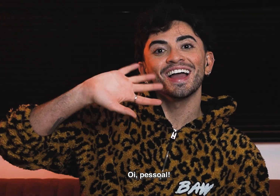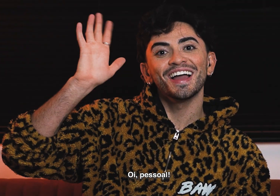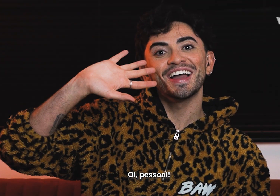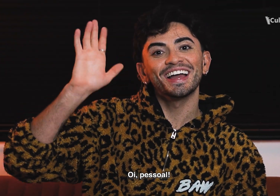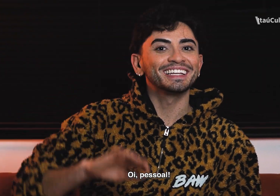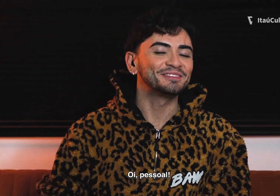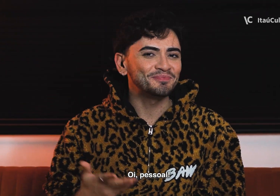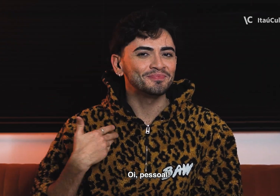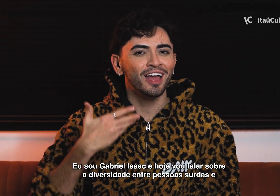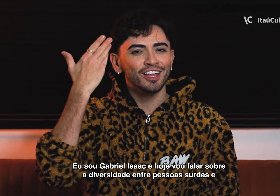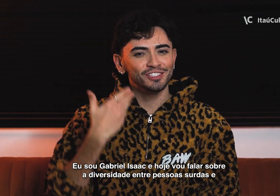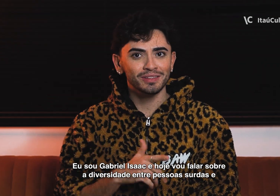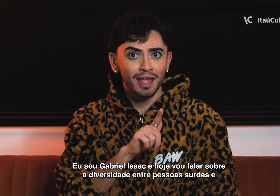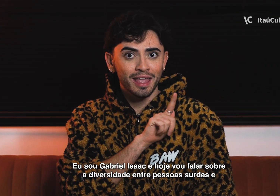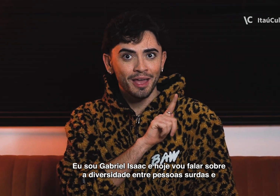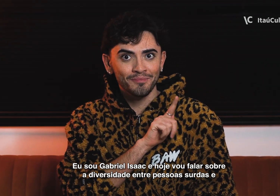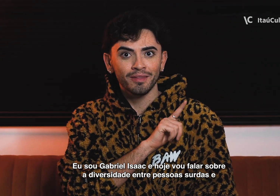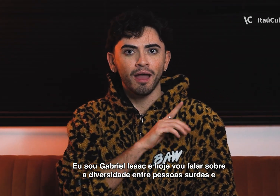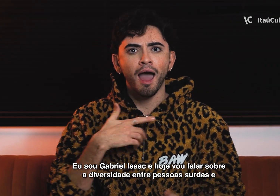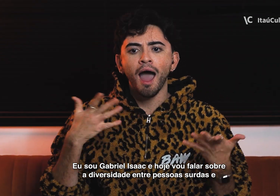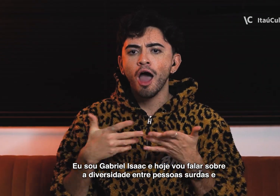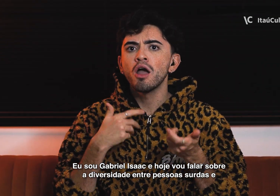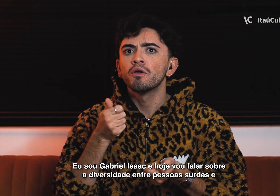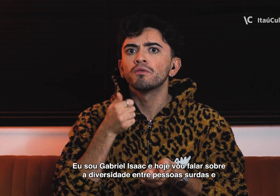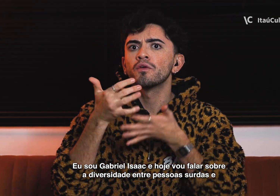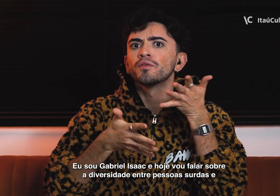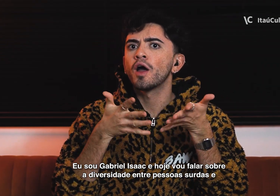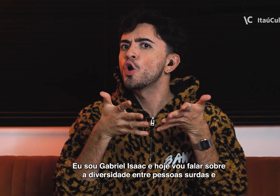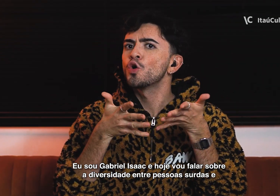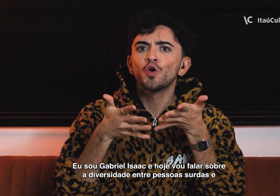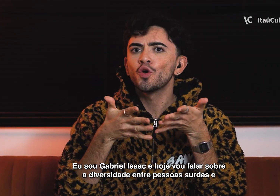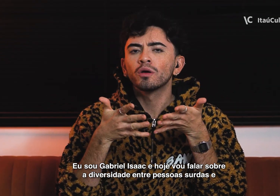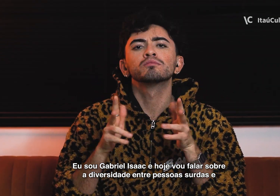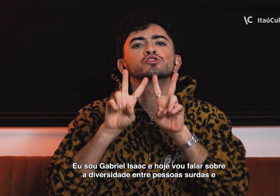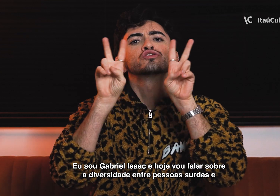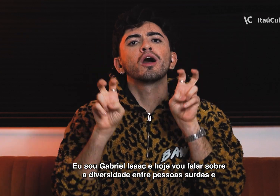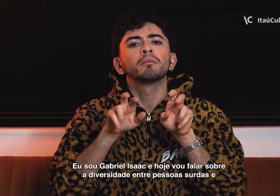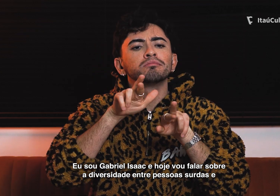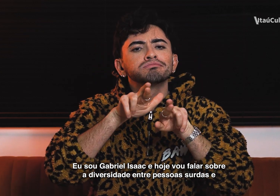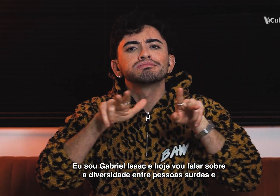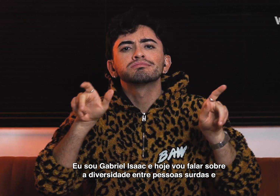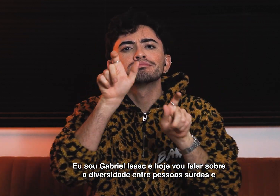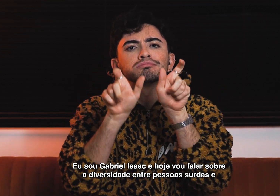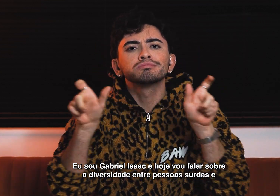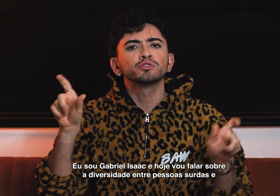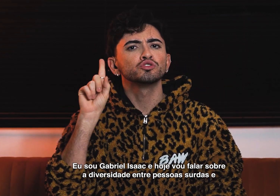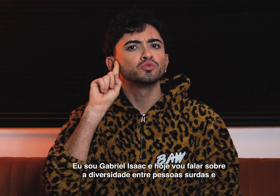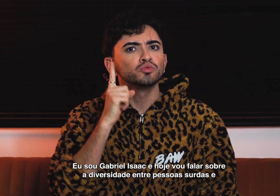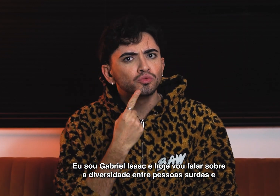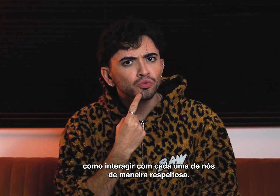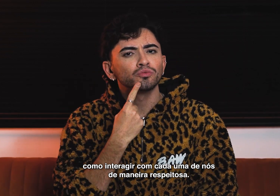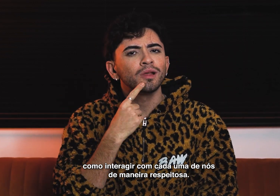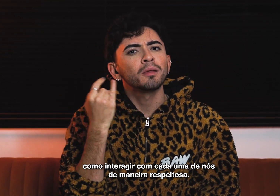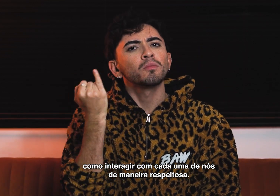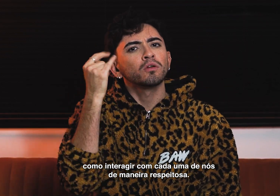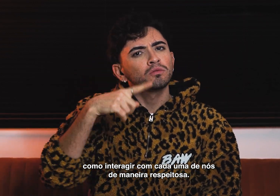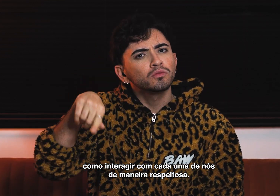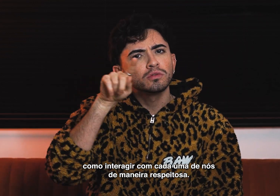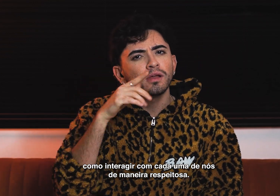Oi, pessoal! Eu sou o Gabriel Isaac e hoje vou falar sobre a diversidade entre pessoas surdas e como